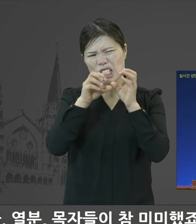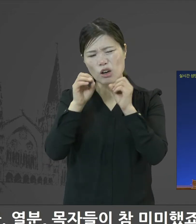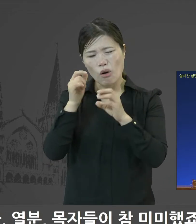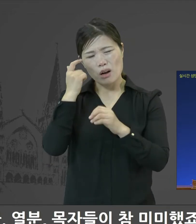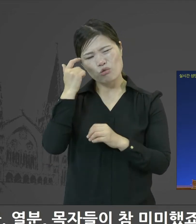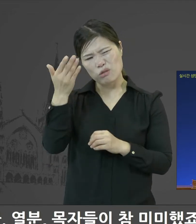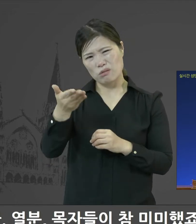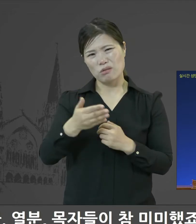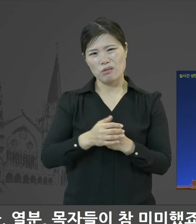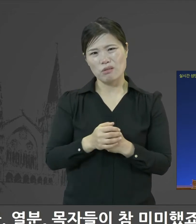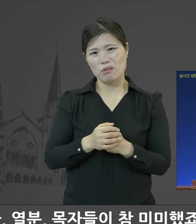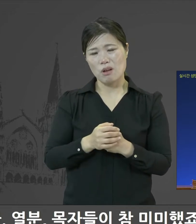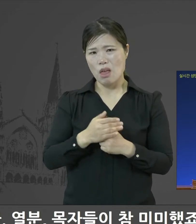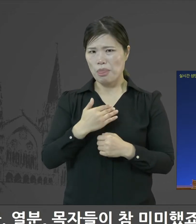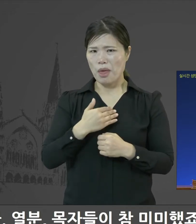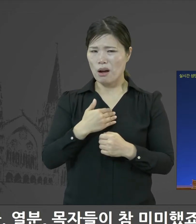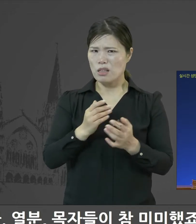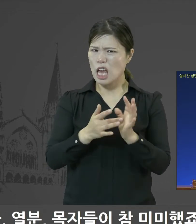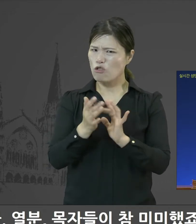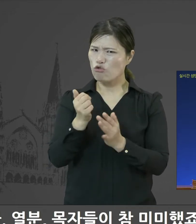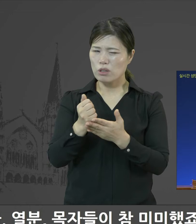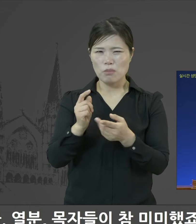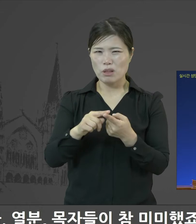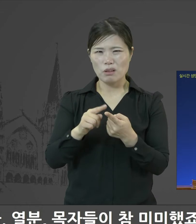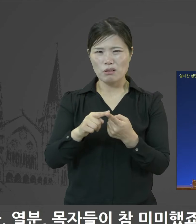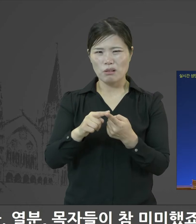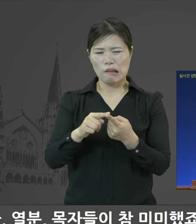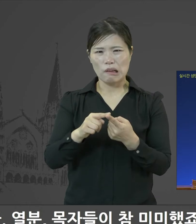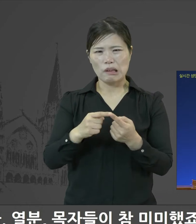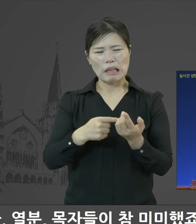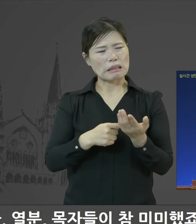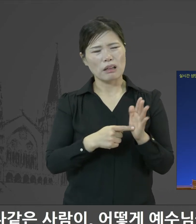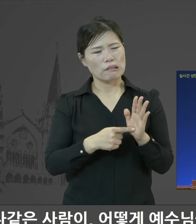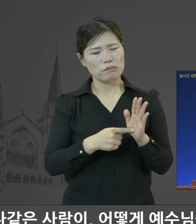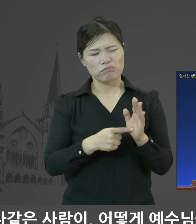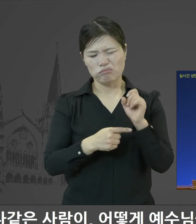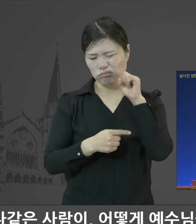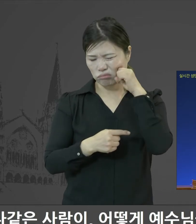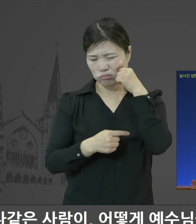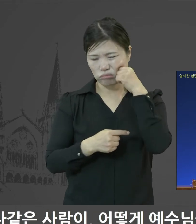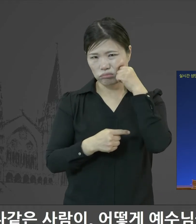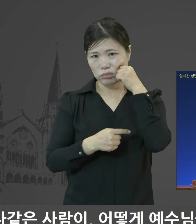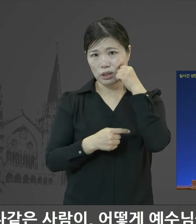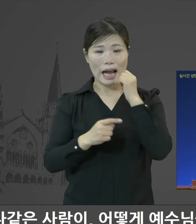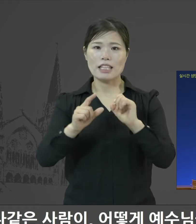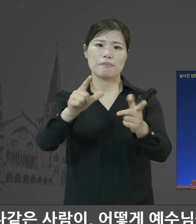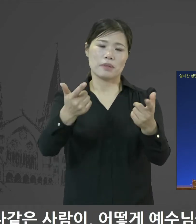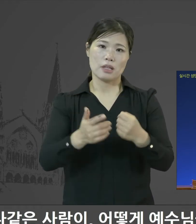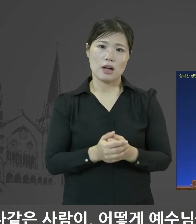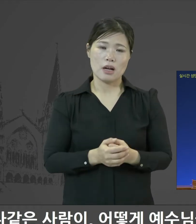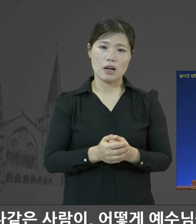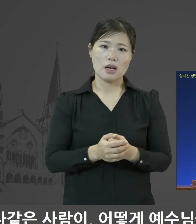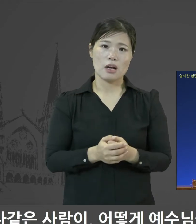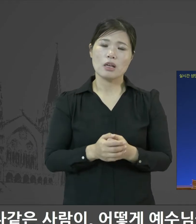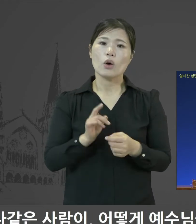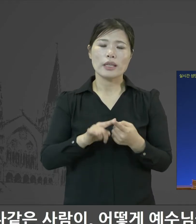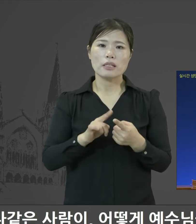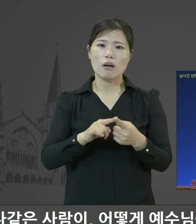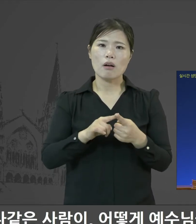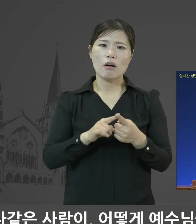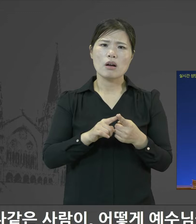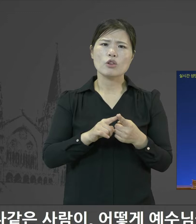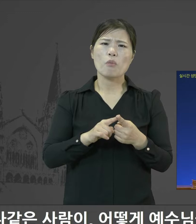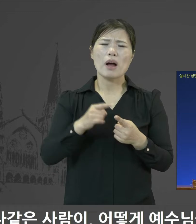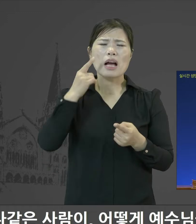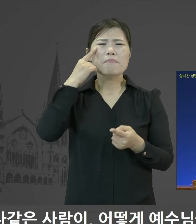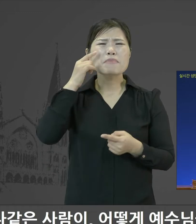어떻게 예수님을 정말 힘있게 나타낼 수 있을까? 아닙니다. 바로 그렇지 않다는 걸 설명해 주기 위해서 목자가 선택된